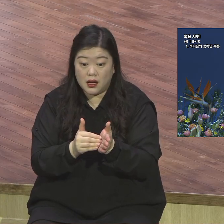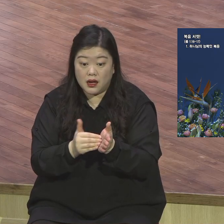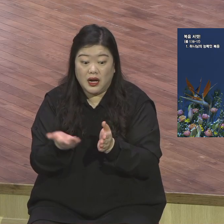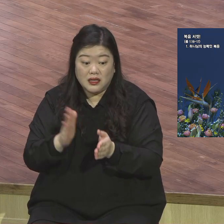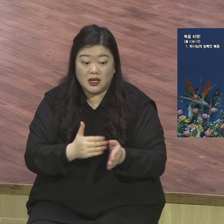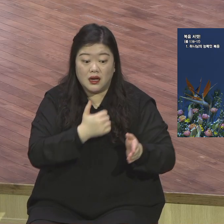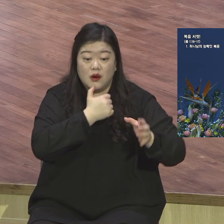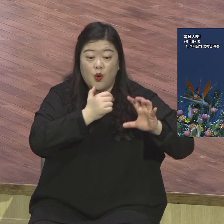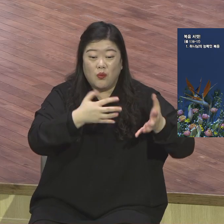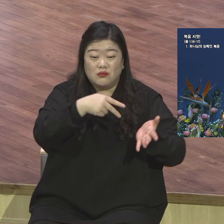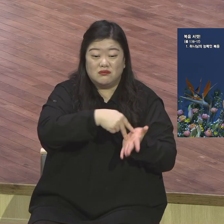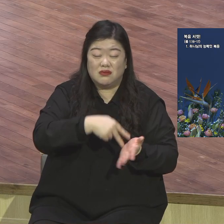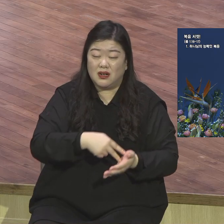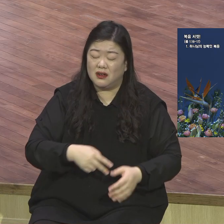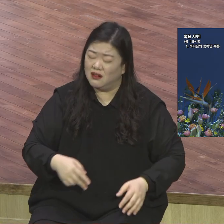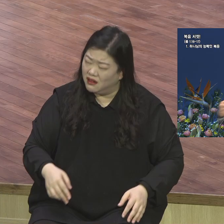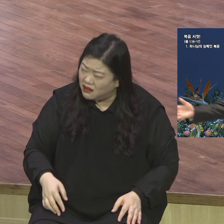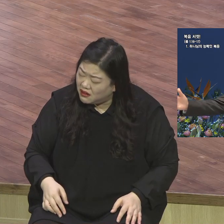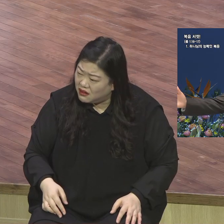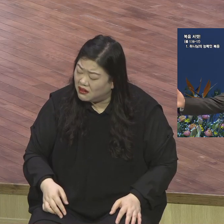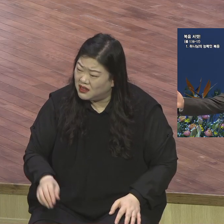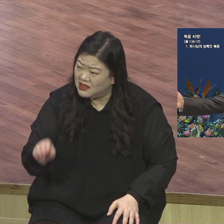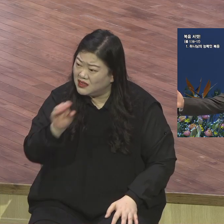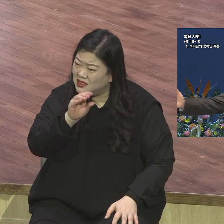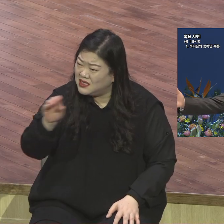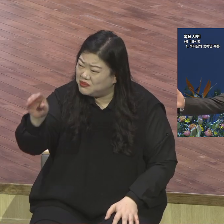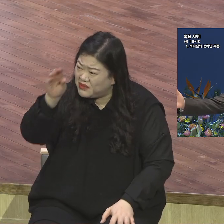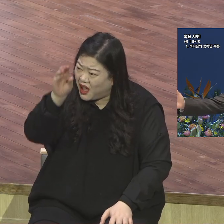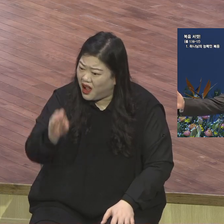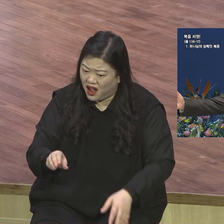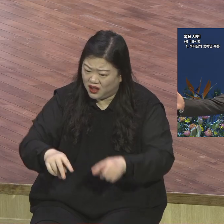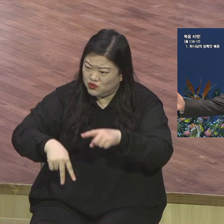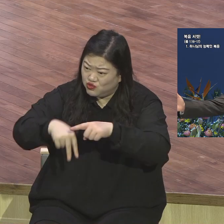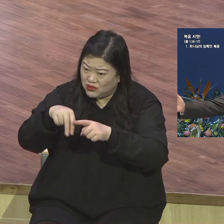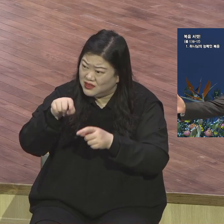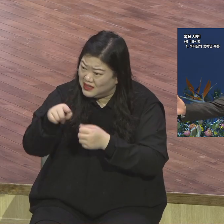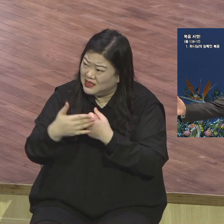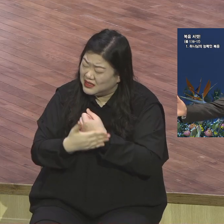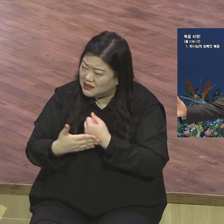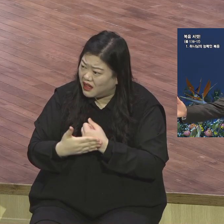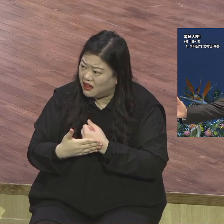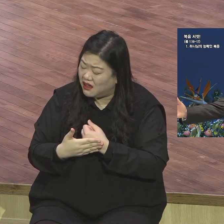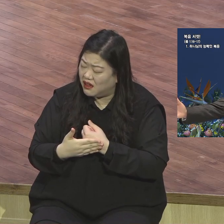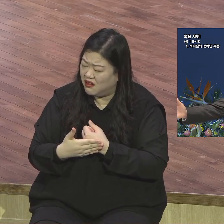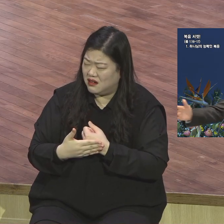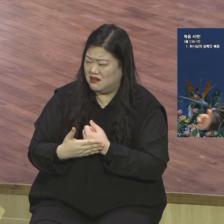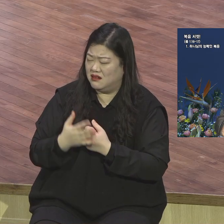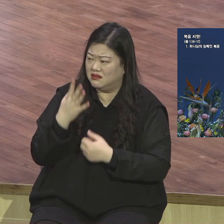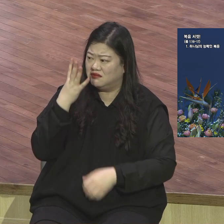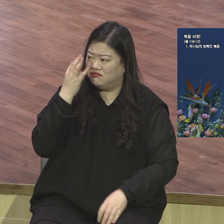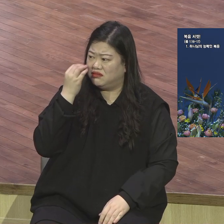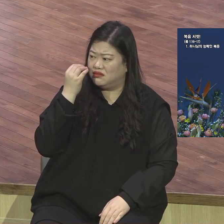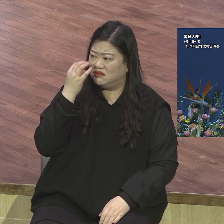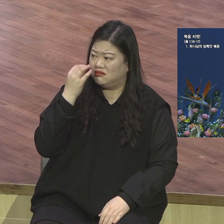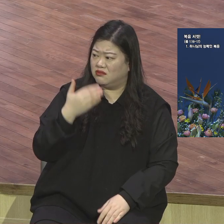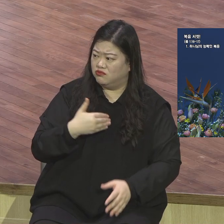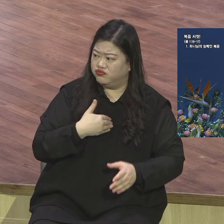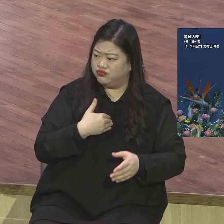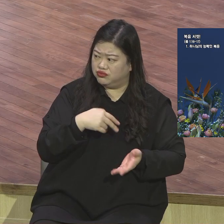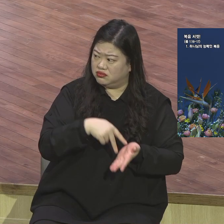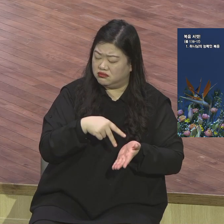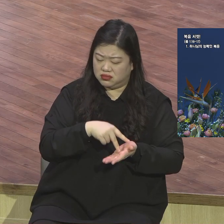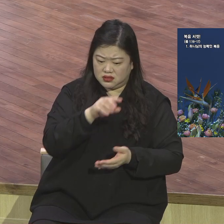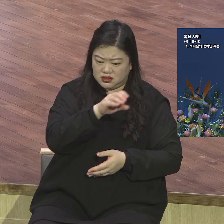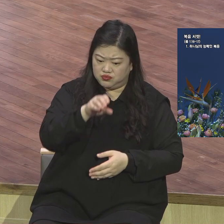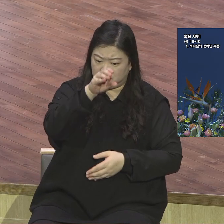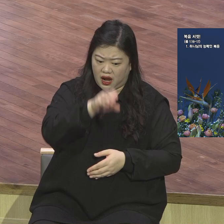세상 사람들에 있어서는 십자가 죽음이란 그 자체가 저주와 멸시의 대상이었어요.